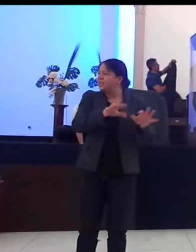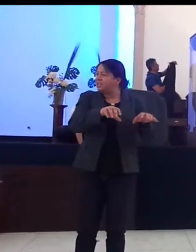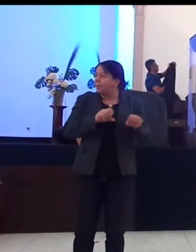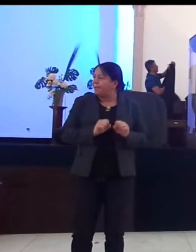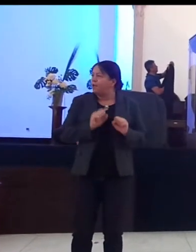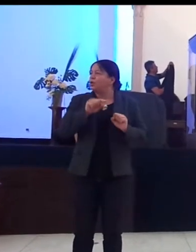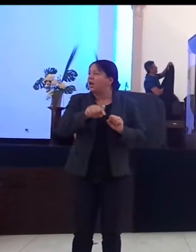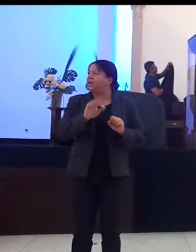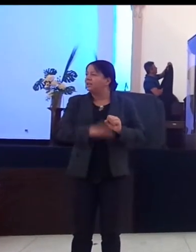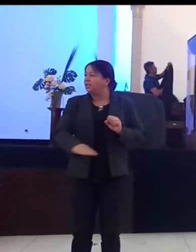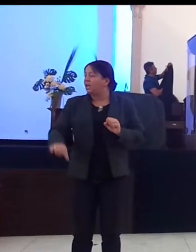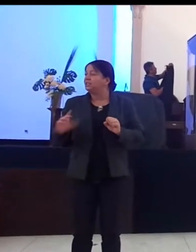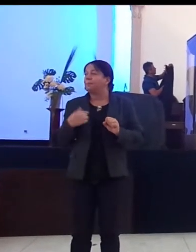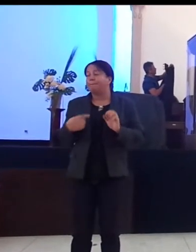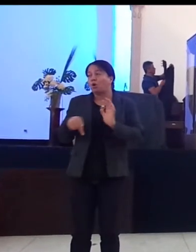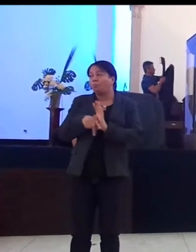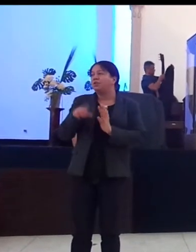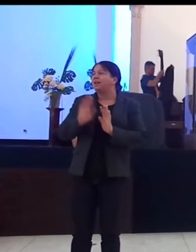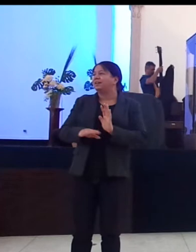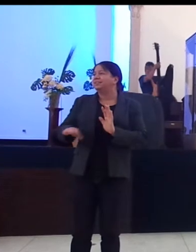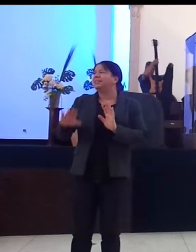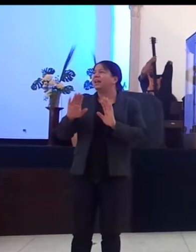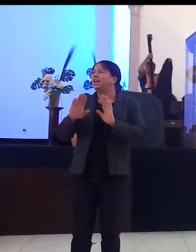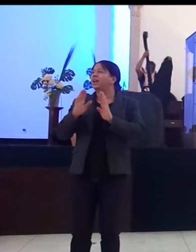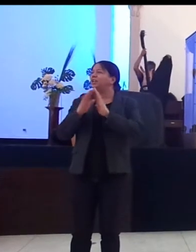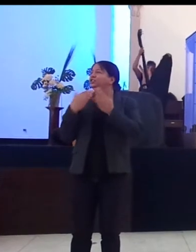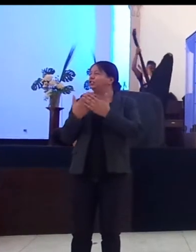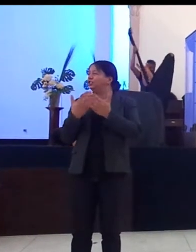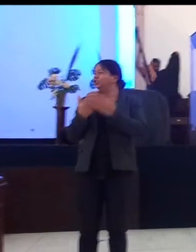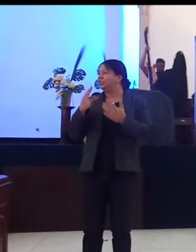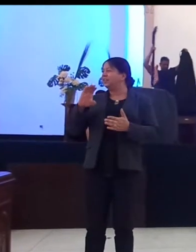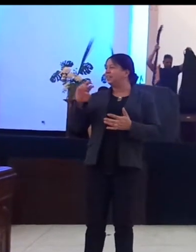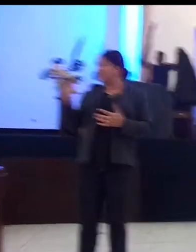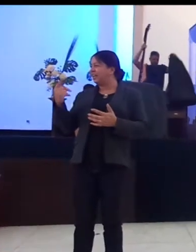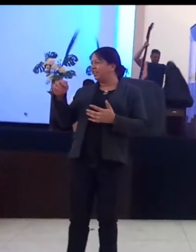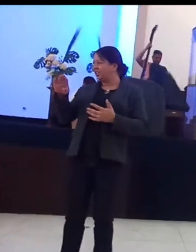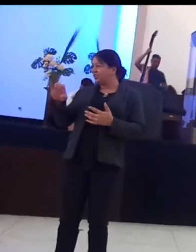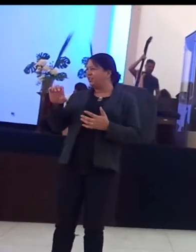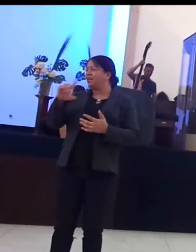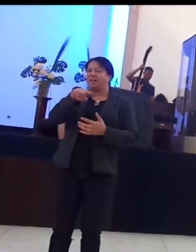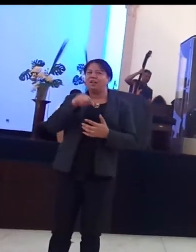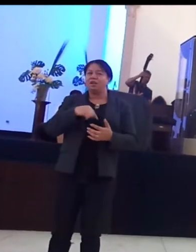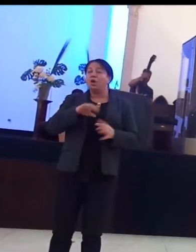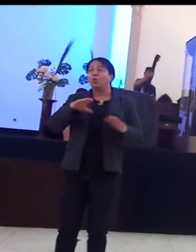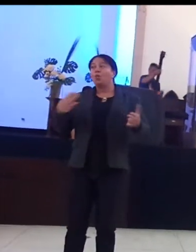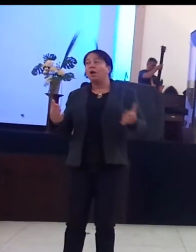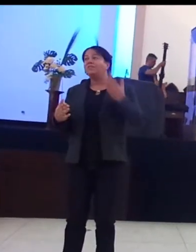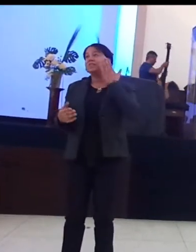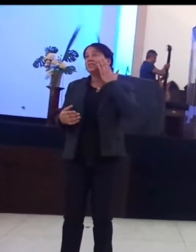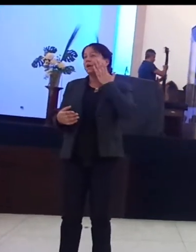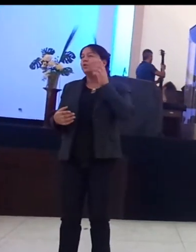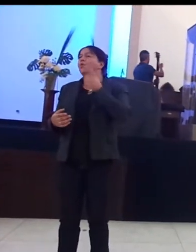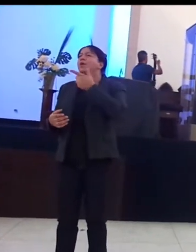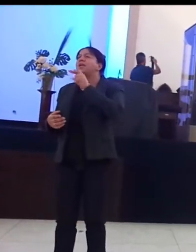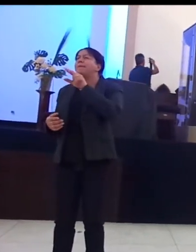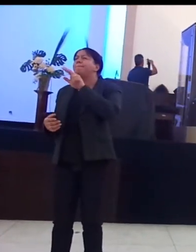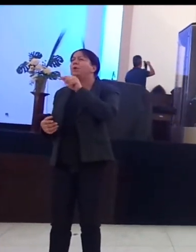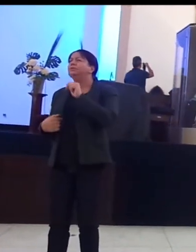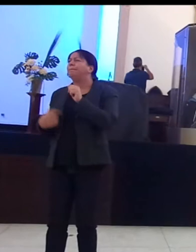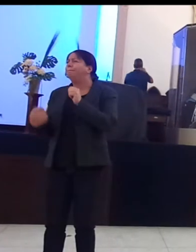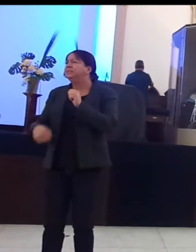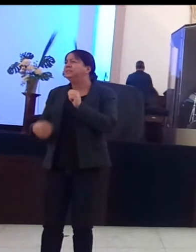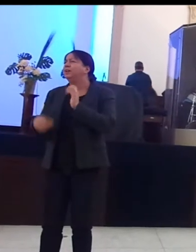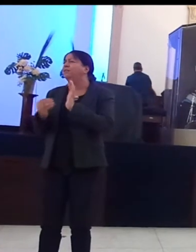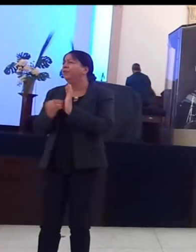nossa creche metodista, atos de misericórdia. Quando você sabe que um irmão está passando necessidade